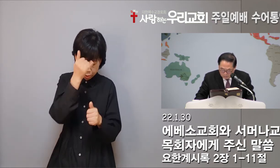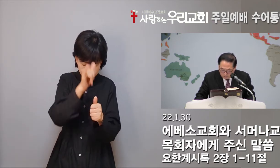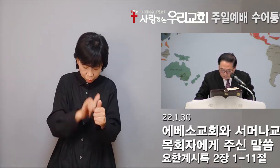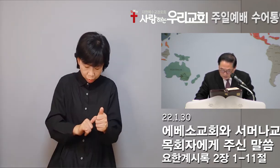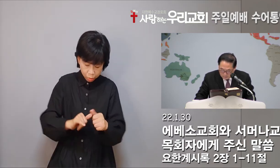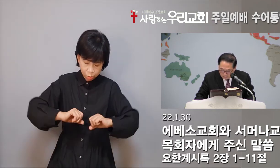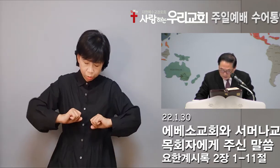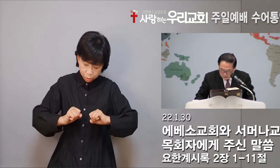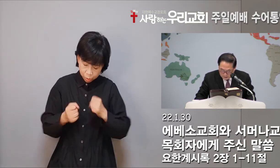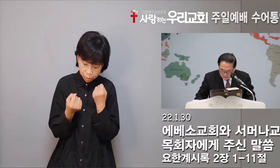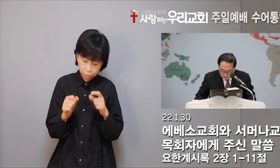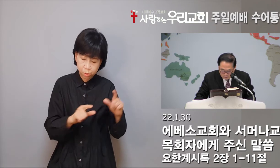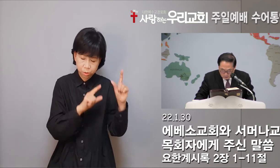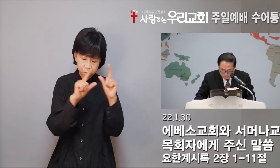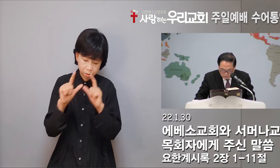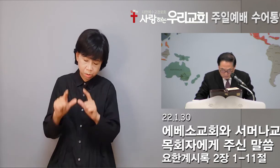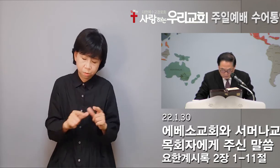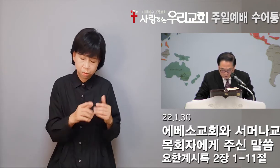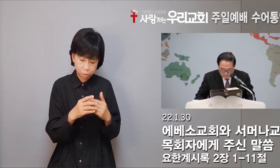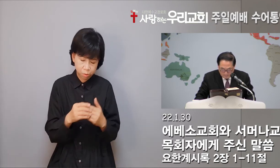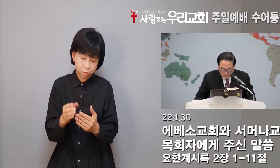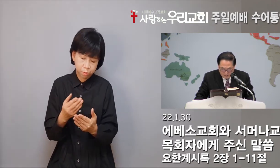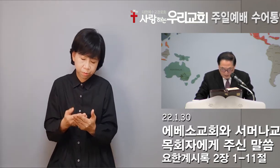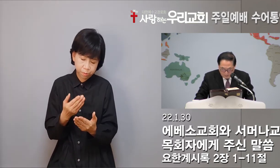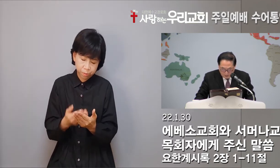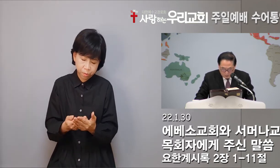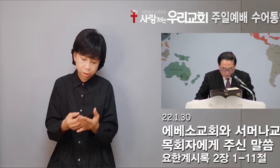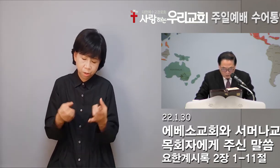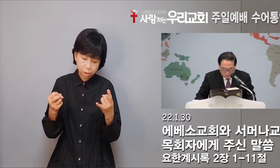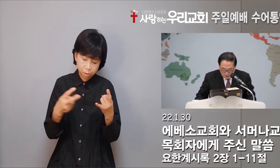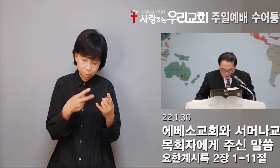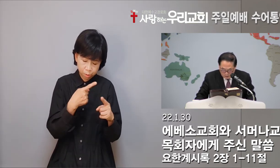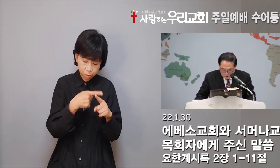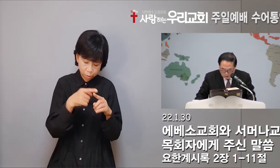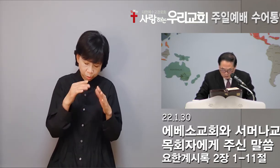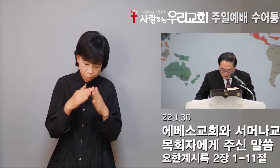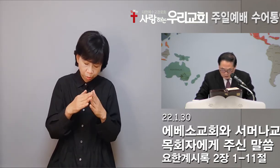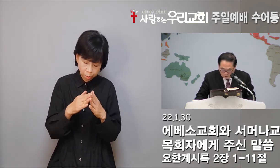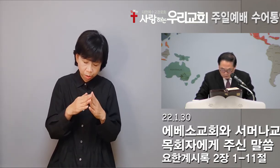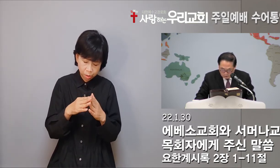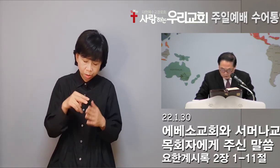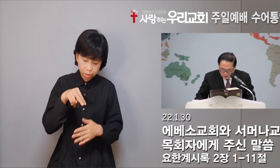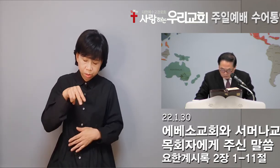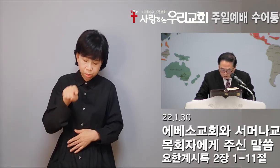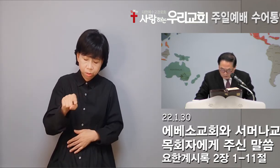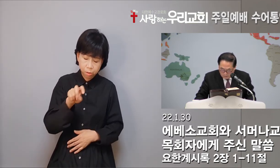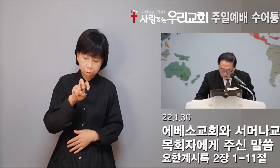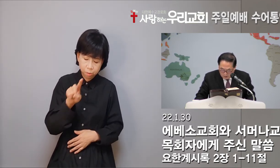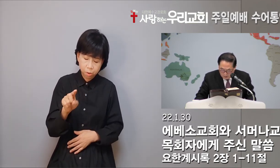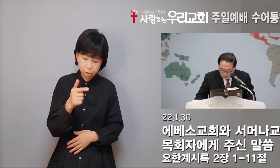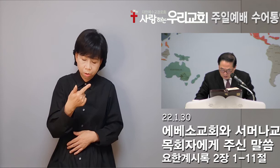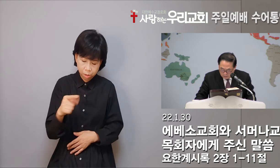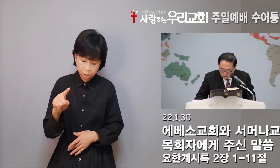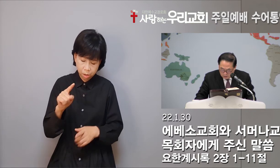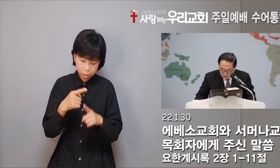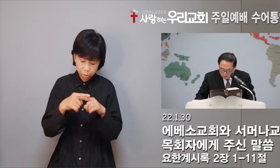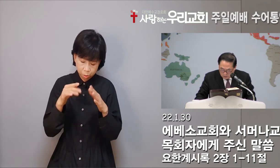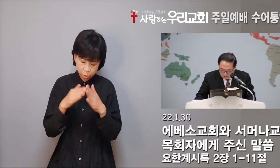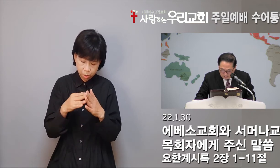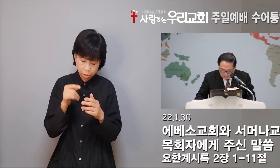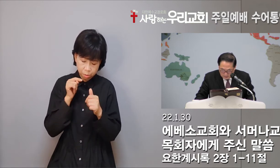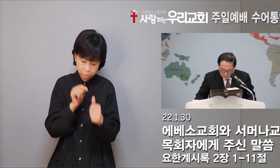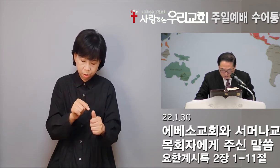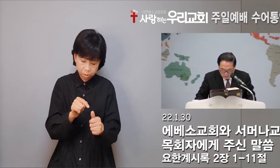충성의 순종의 삶을 살게 하여 주시옵소서. 에베소 교회와 서문학 교회에게 주신 주님의 명령을 우리